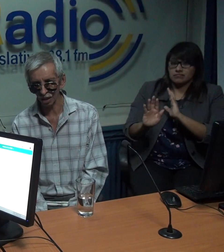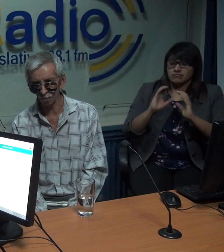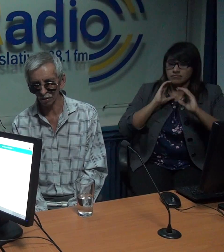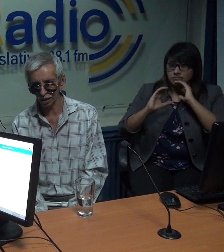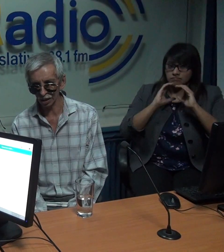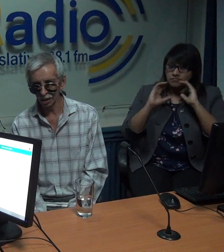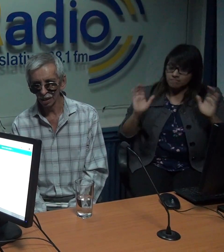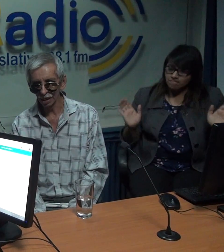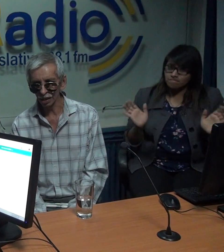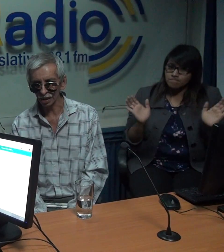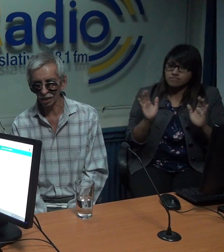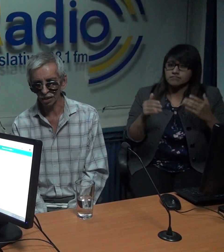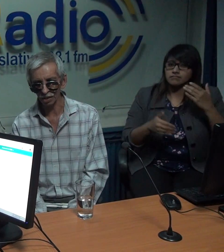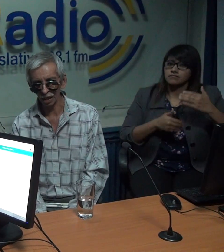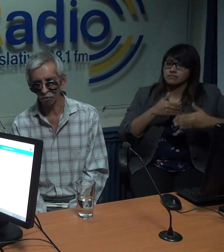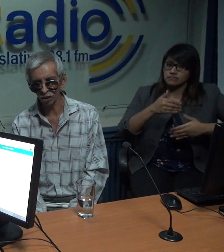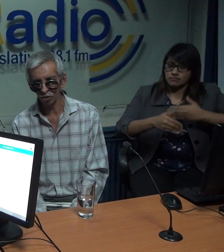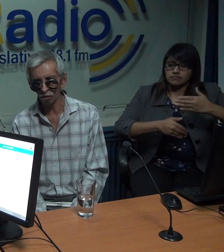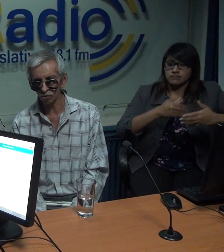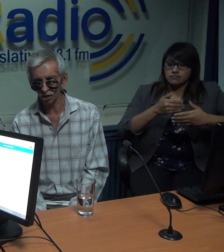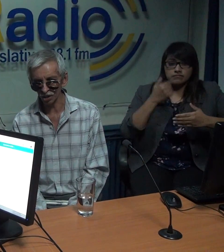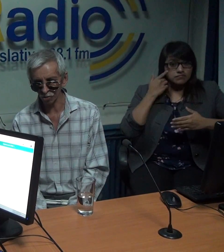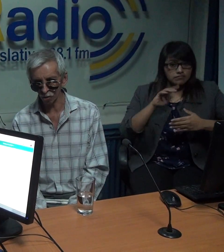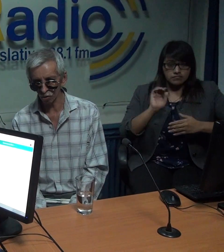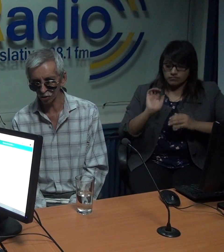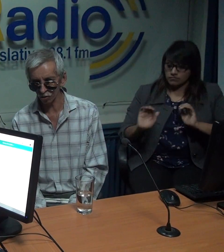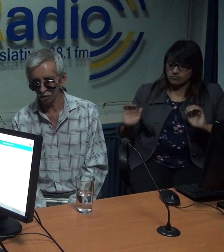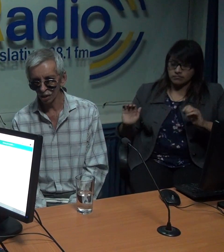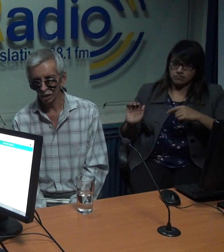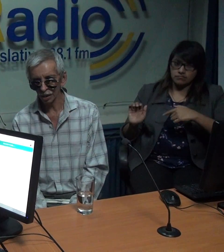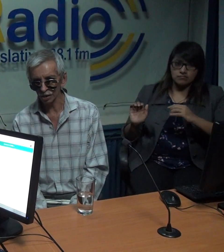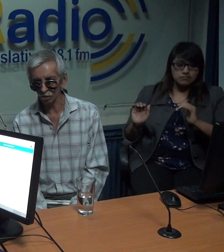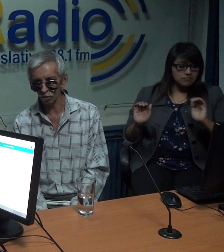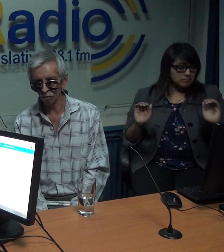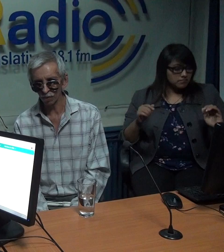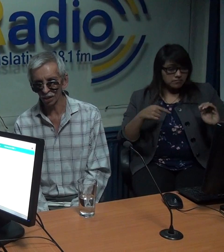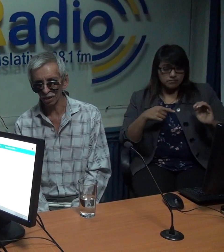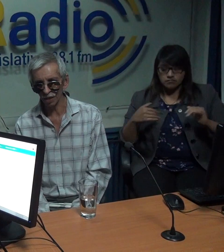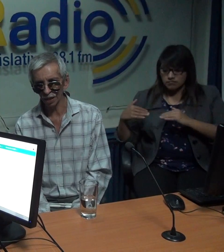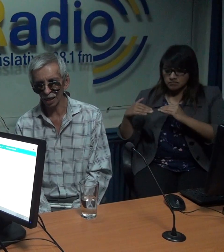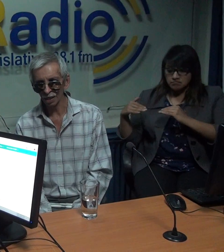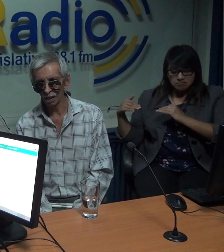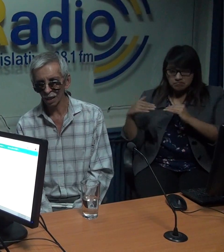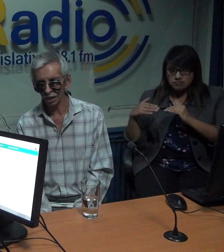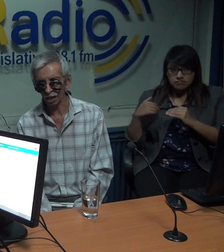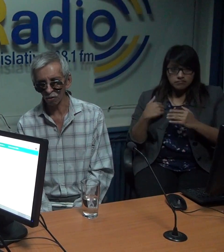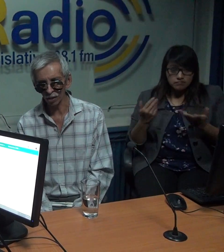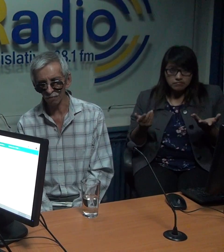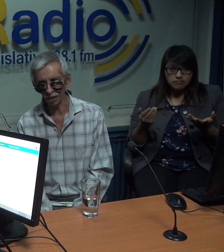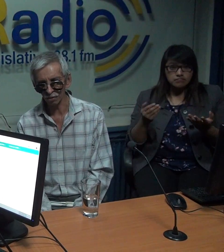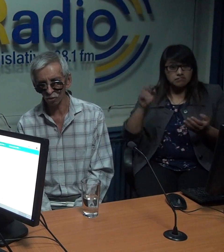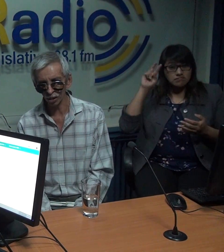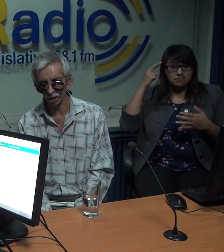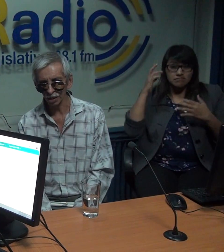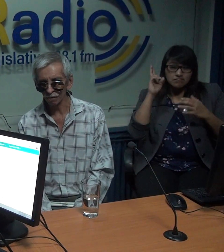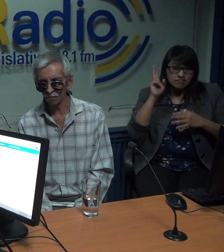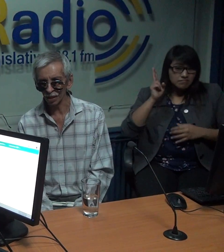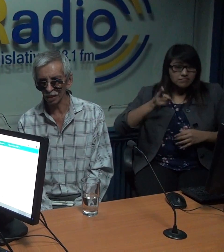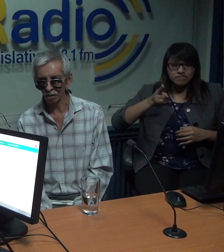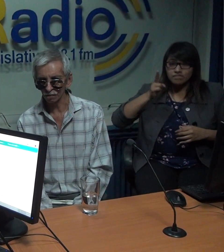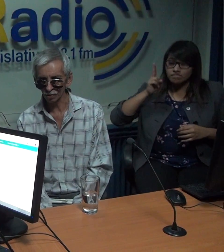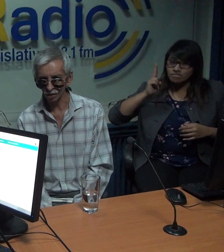de avanzar, porque el querer tratar a un niño como se trató a otro solo nos puede llevar al encajonamiento